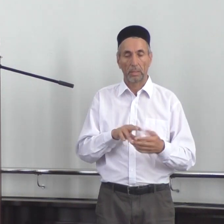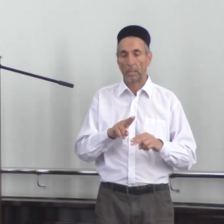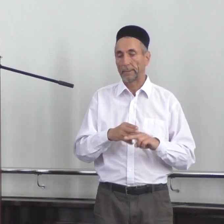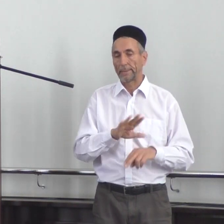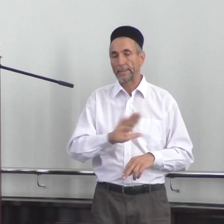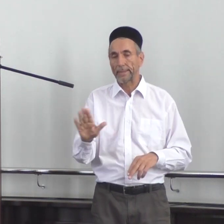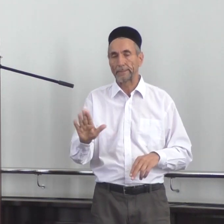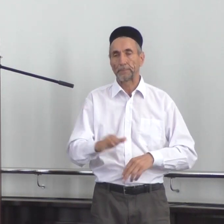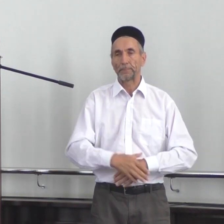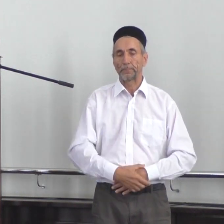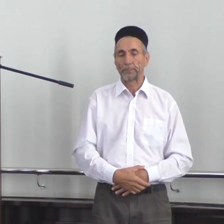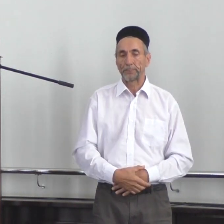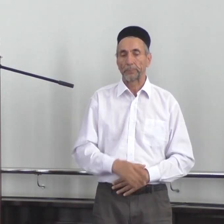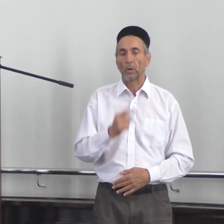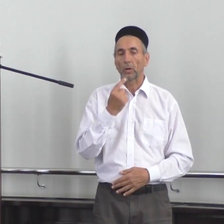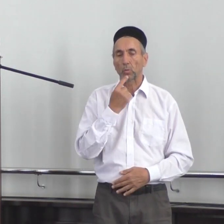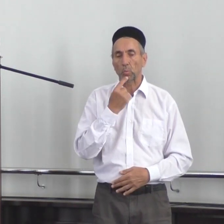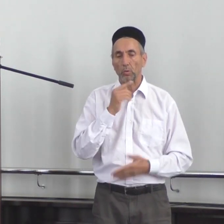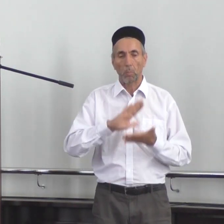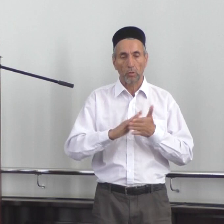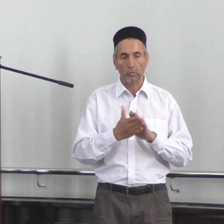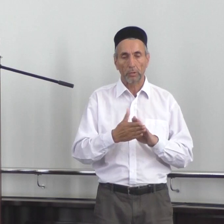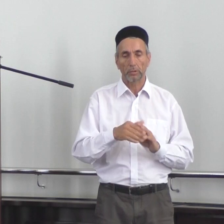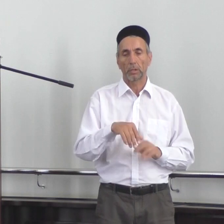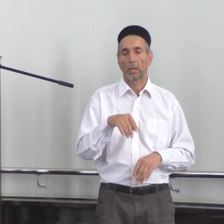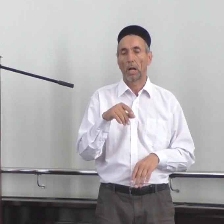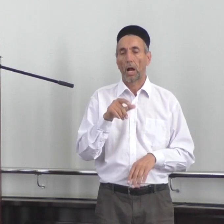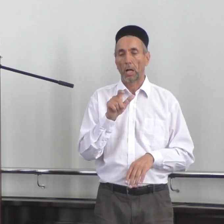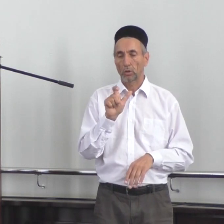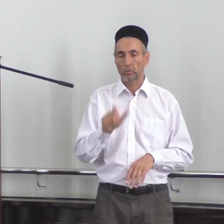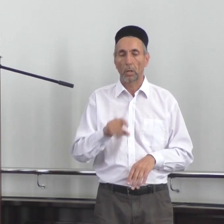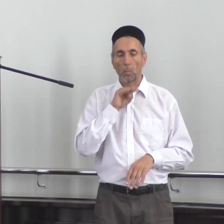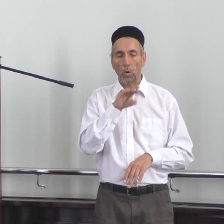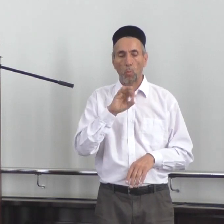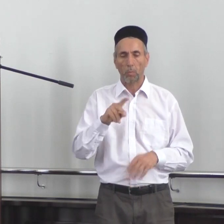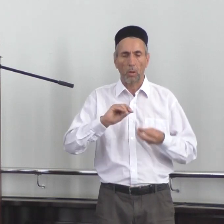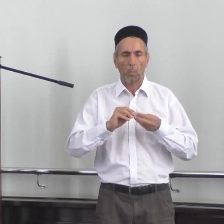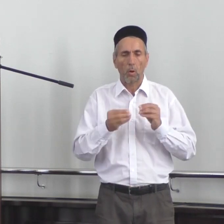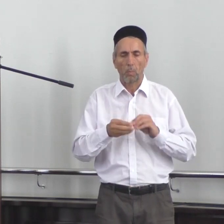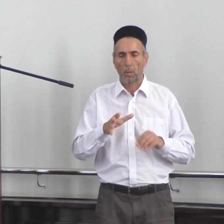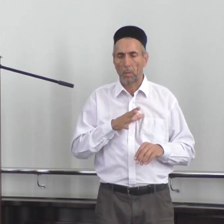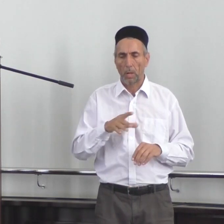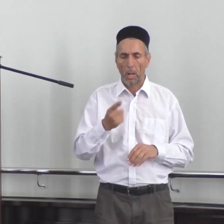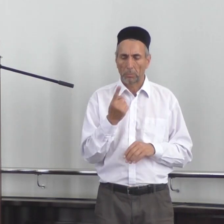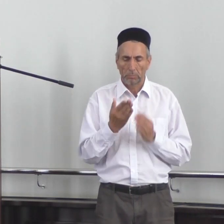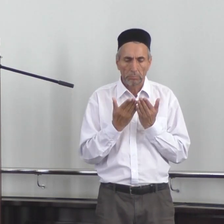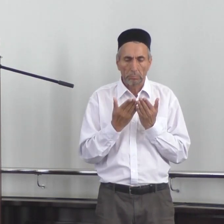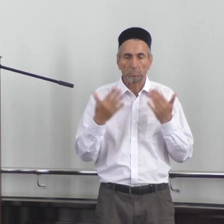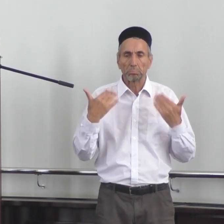Әмма юк. Авыр хәлдә канга баткан Расулебез бер мизгил дуа кыла